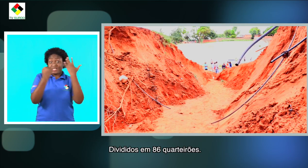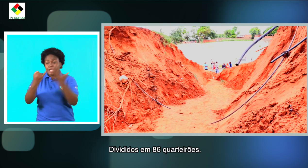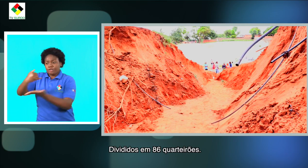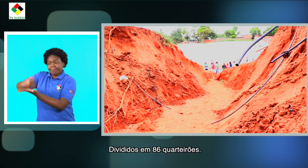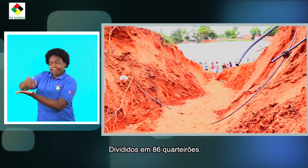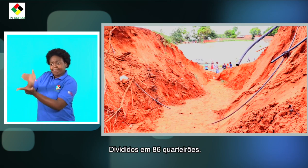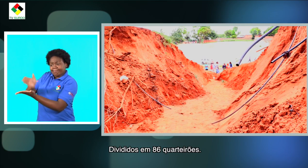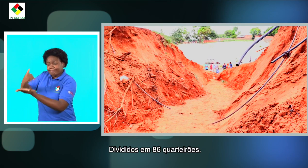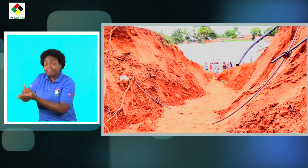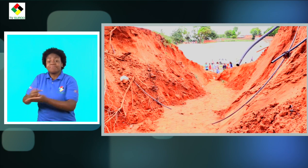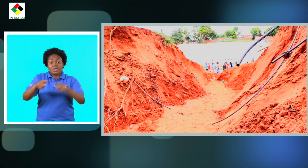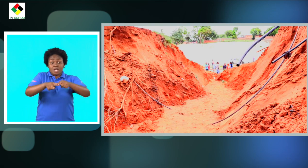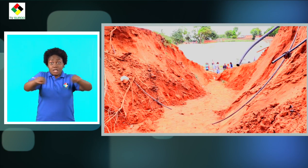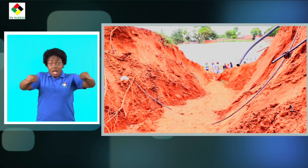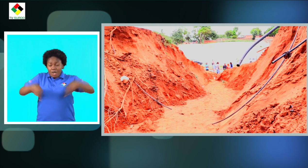quarteirões.